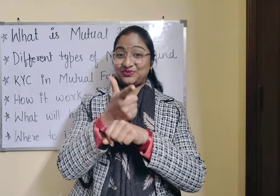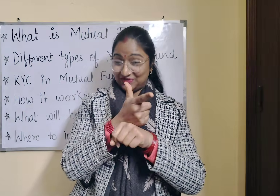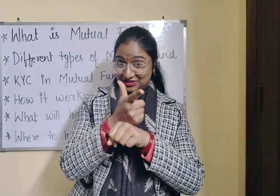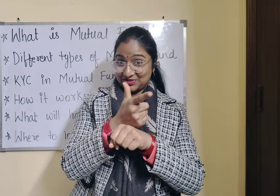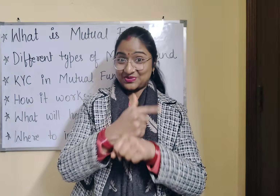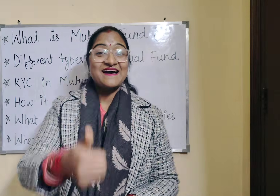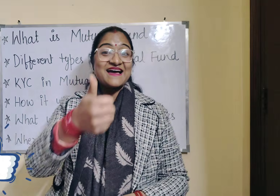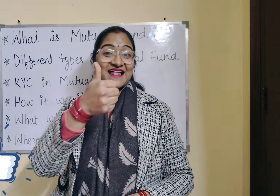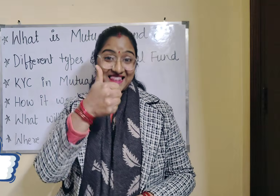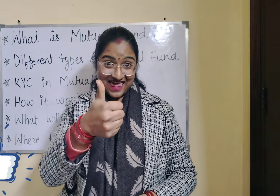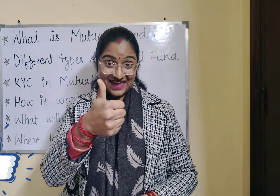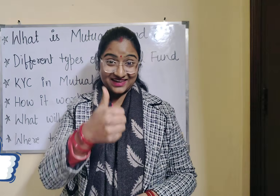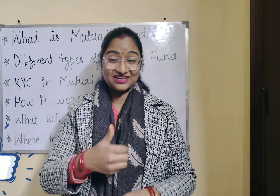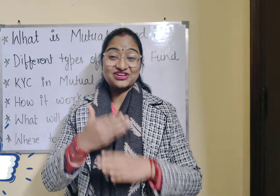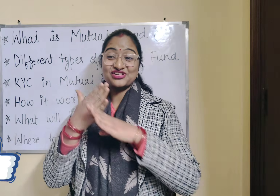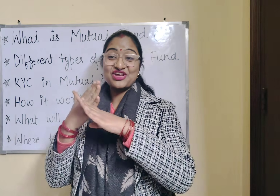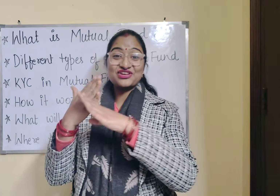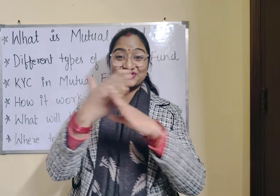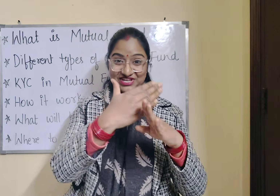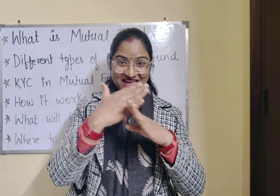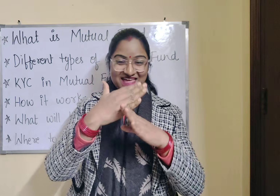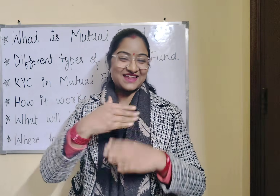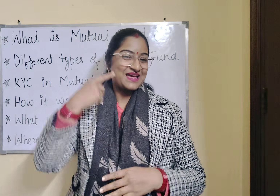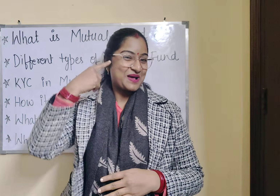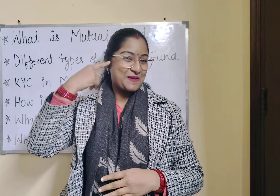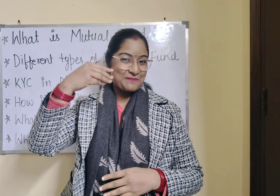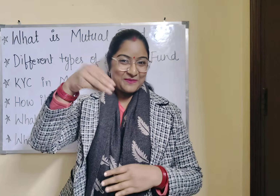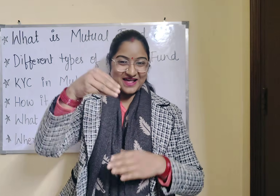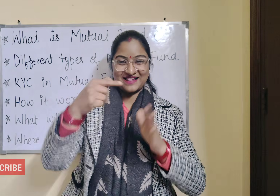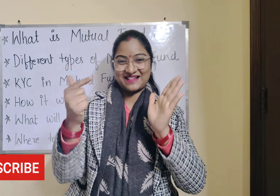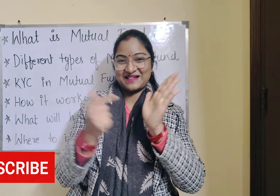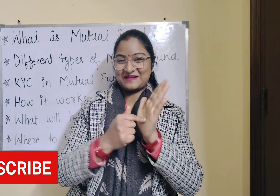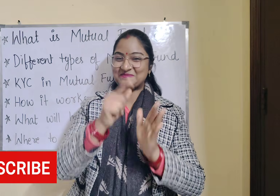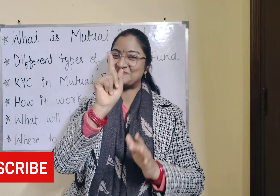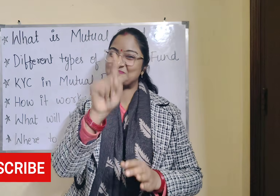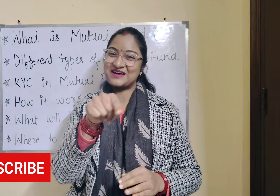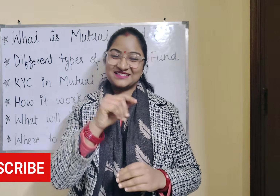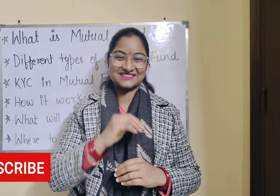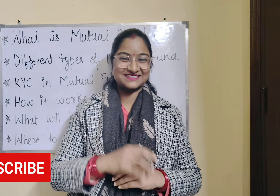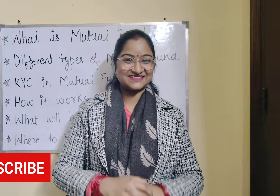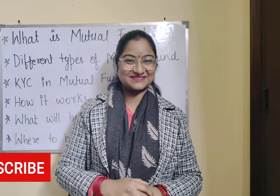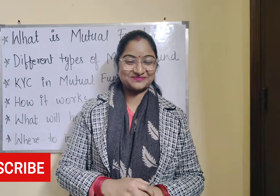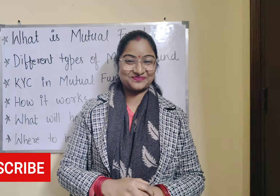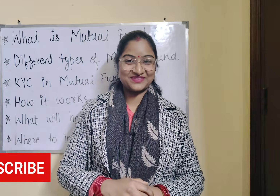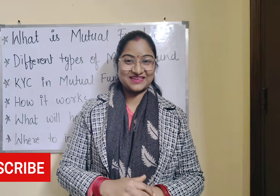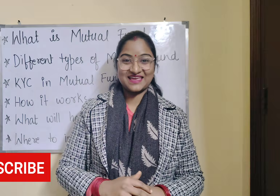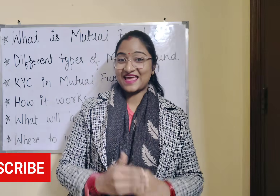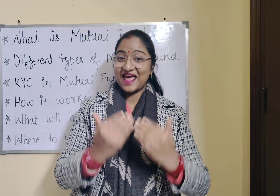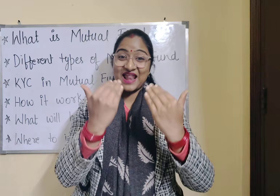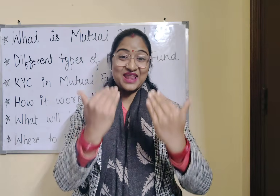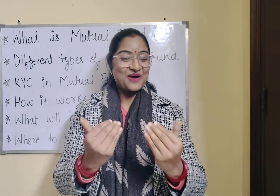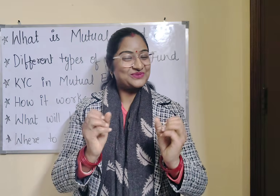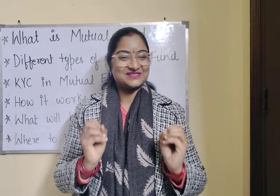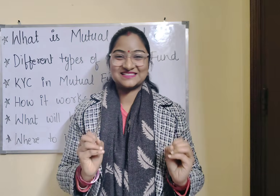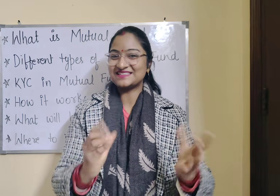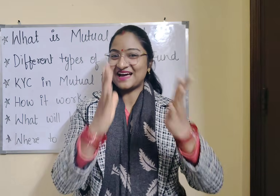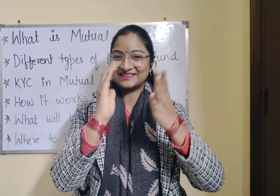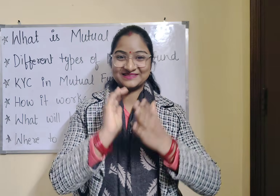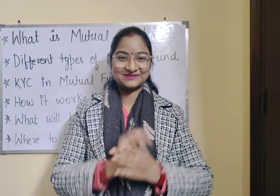करना चाहूँगी। प्लीज़ मेरी इस वीडियो को लाइक, शेयर और बेल आइकन दबा के ज़रूर सब्सक्राइब करें। चलिए